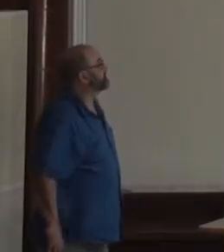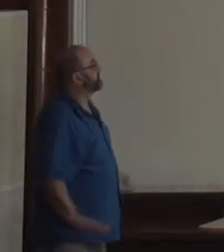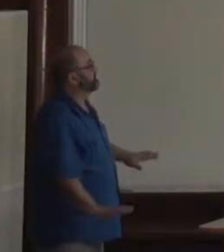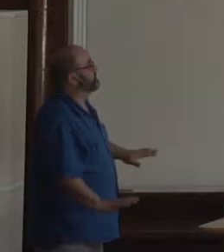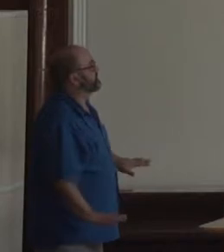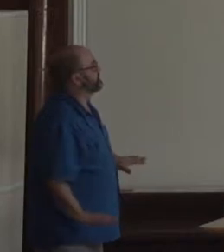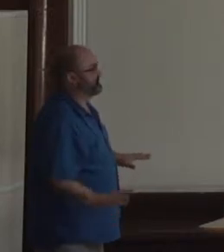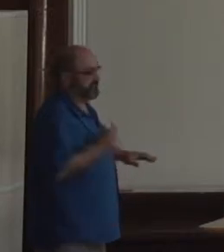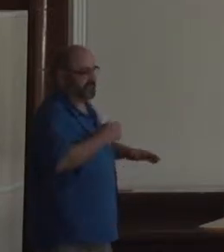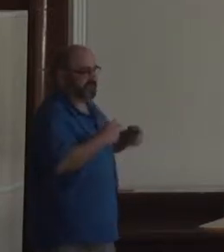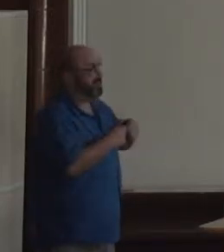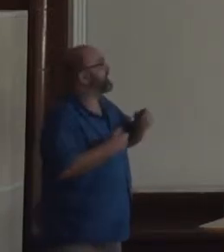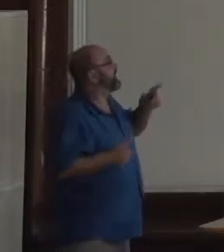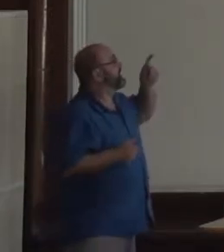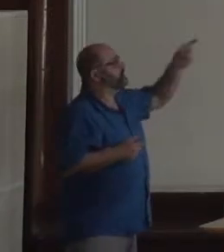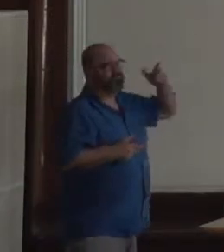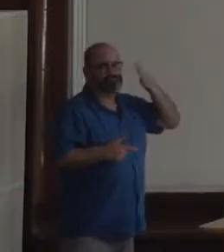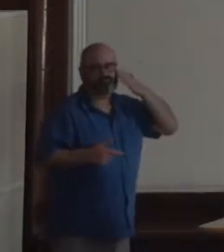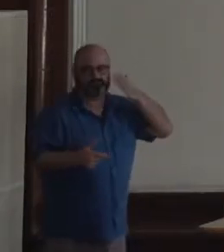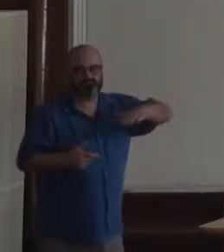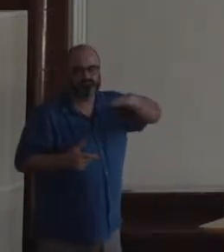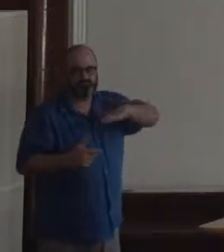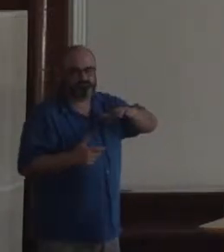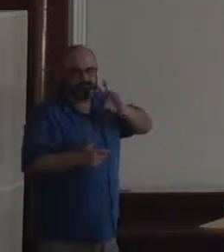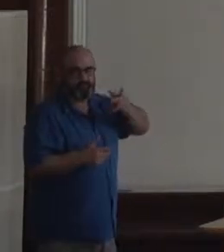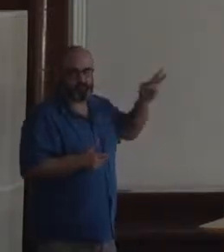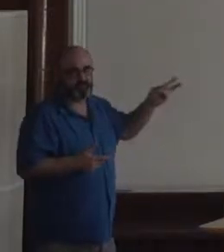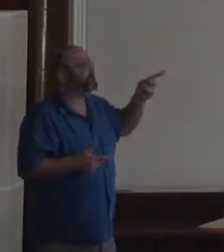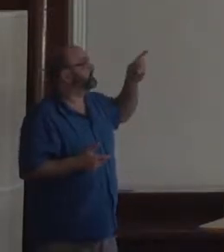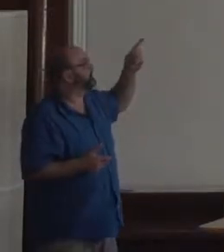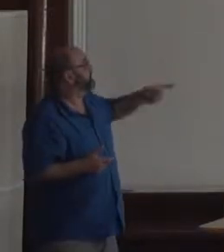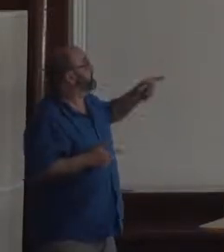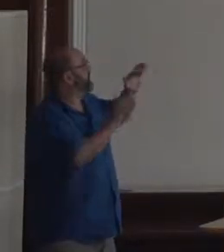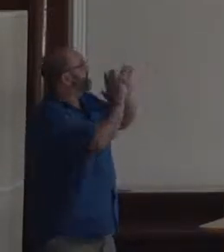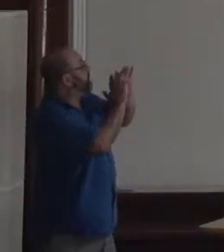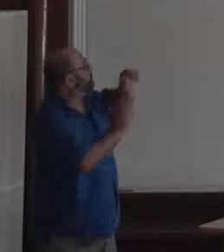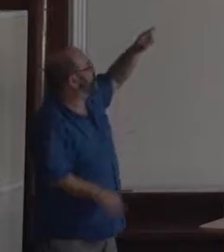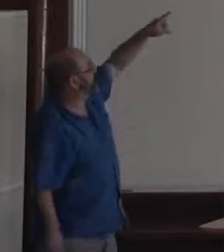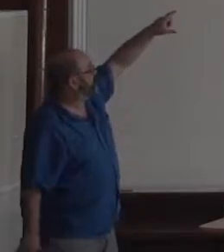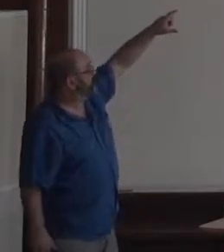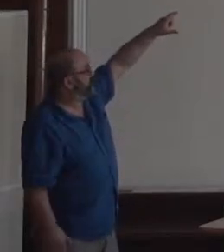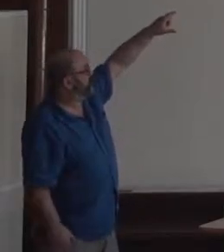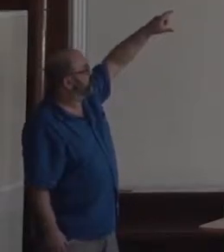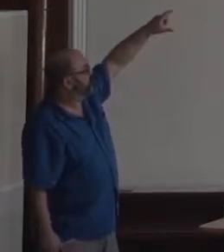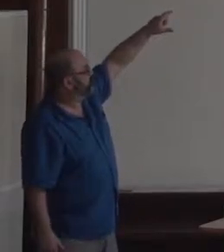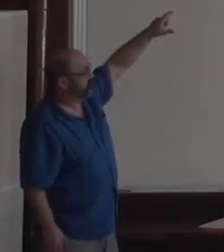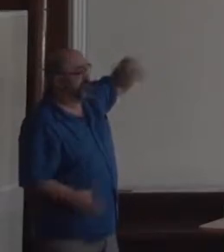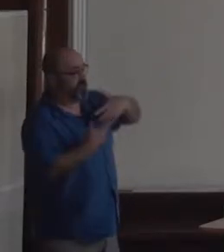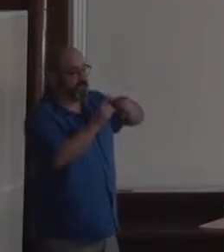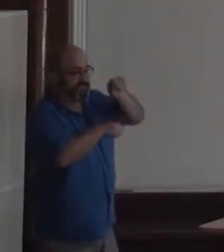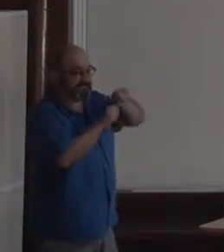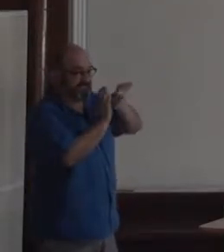Voilà. Ça, c'est ce que vous connaissez sans doute. Donc là, j'ai une petite fonction. C'est la fonction que je veux